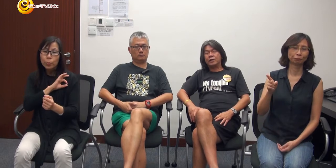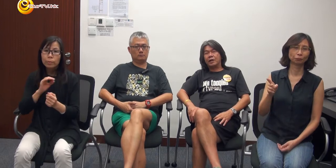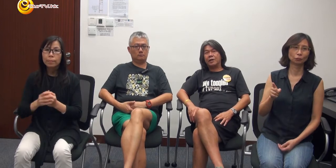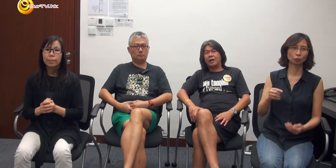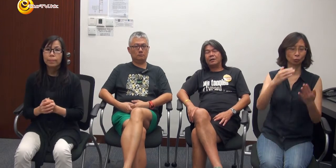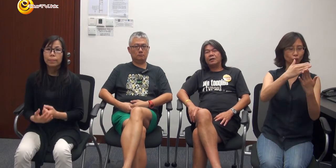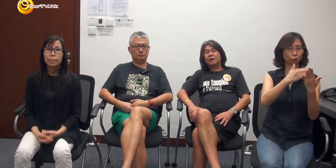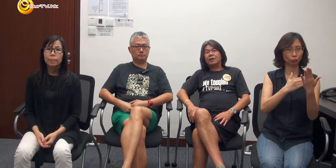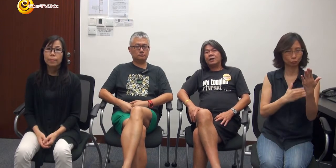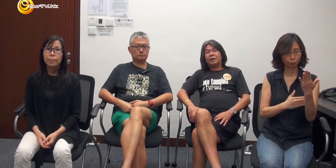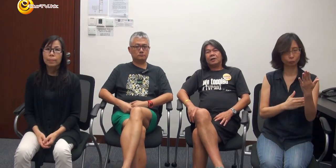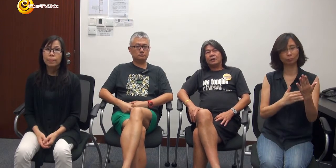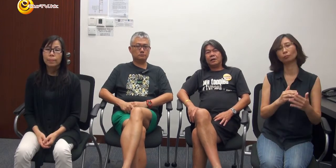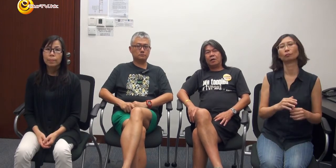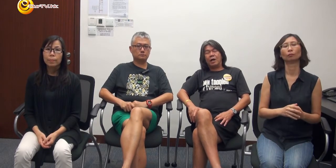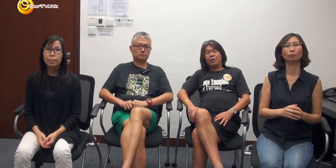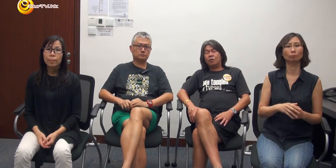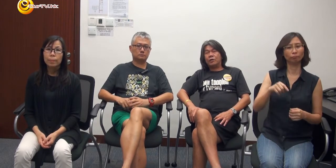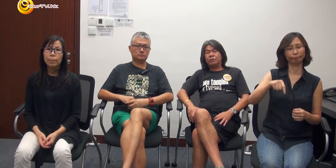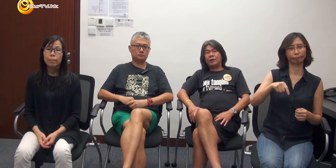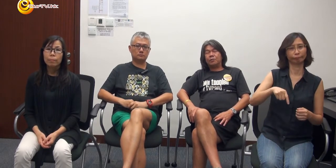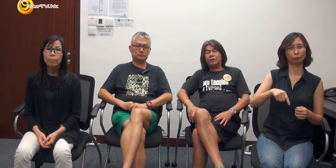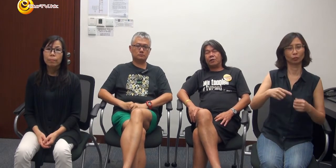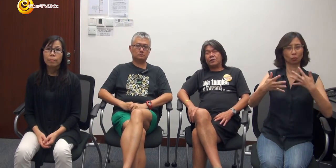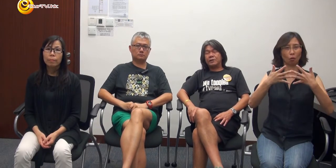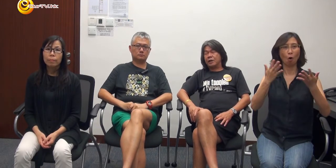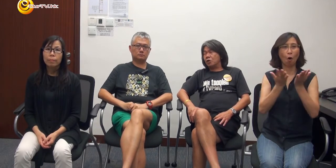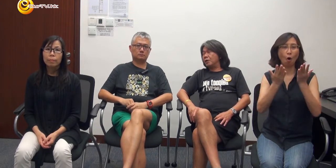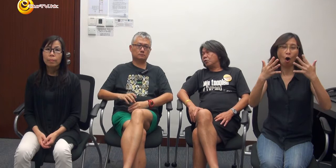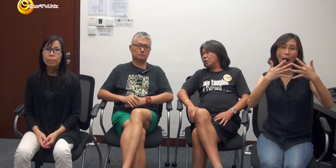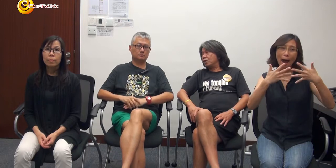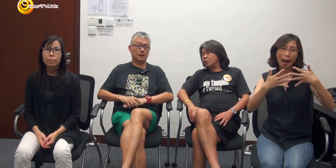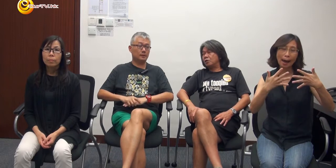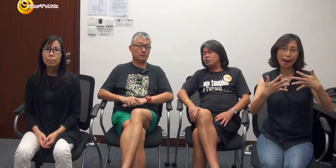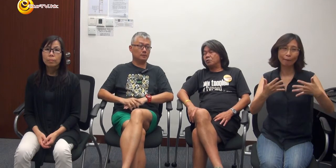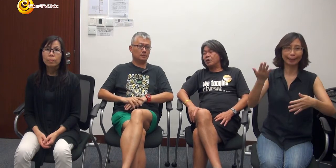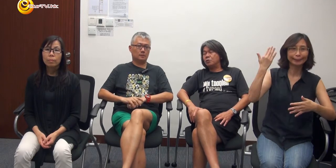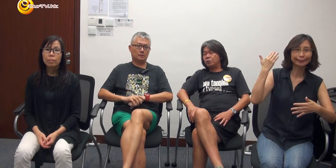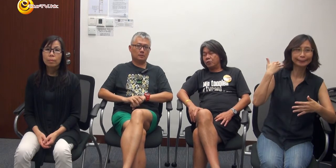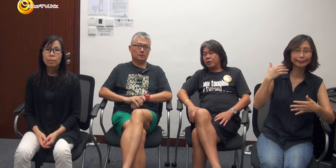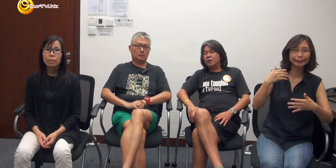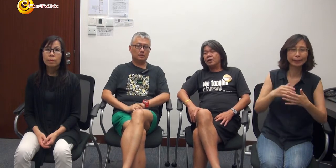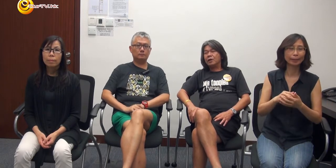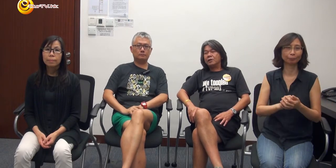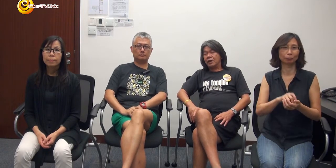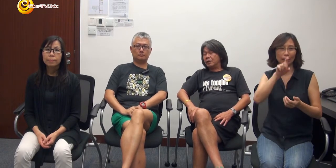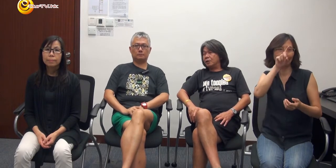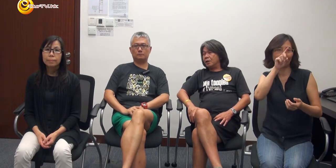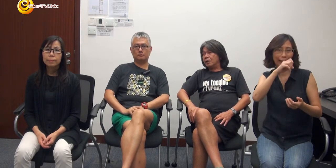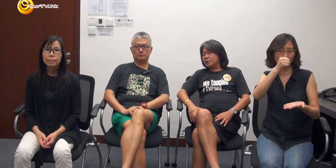咁嘅。呢、這個校務委員會一般嚟講，以前就係橡皮圖章咁啊。遴選委員會就係